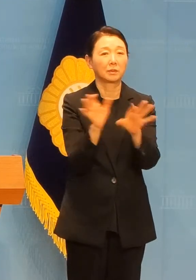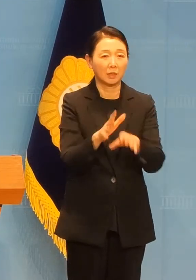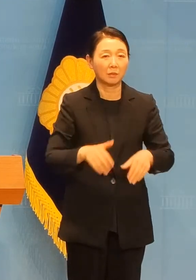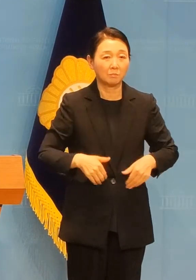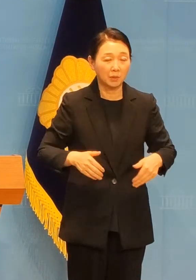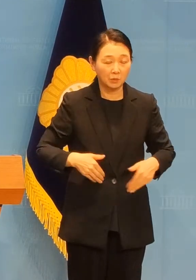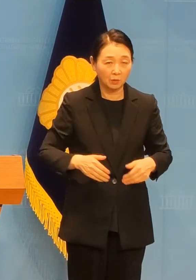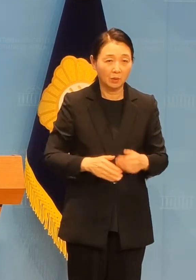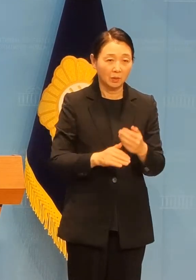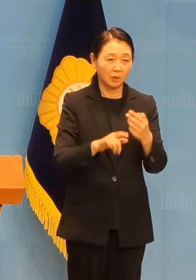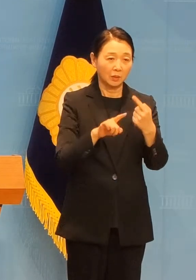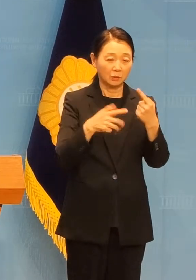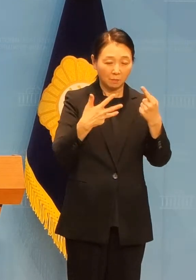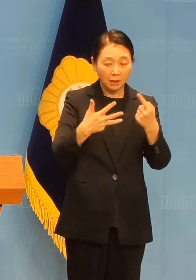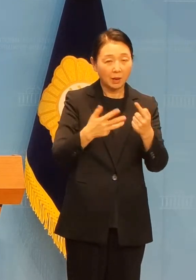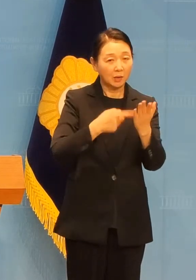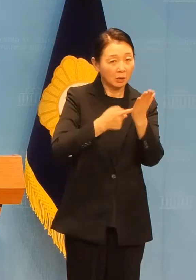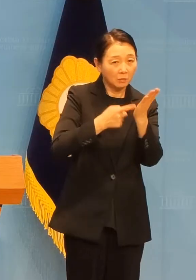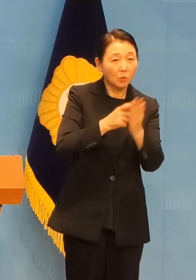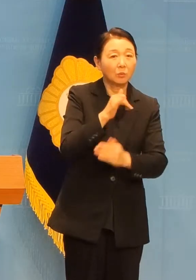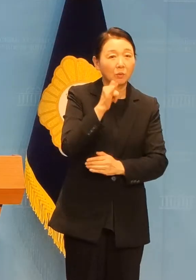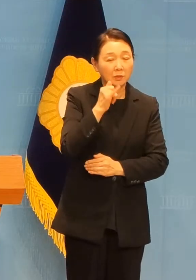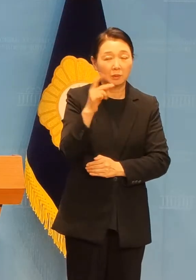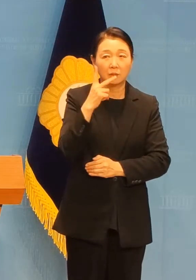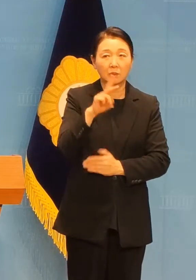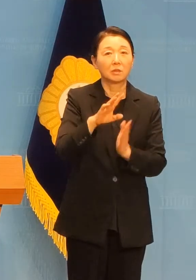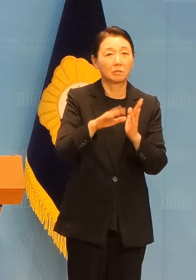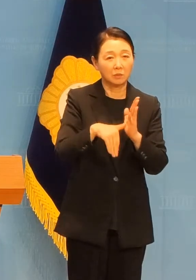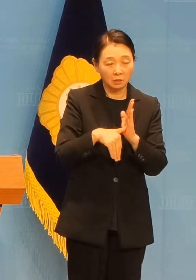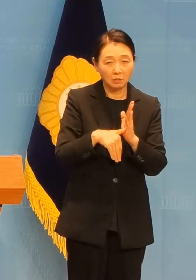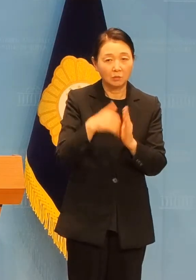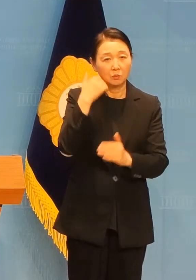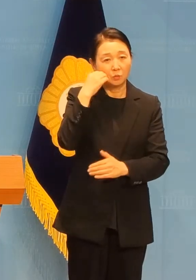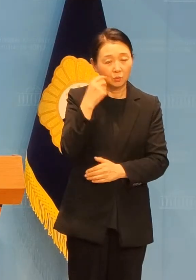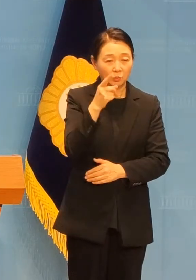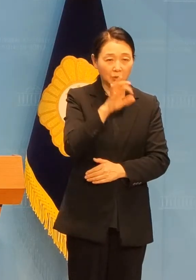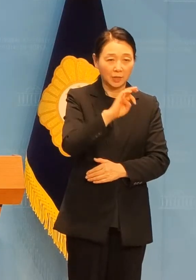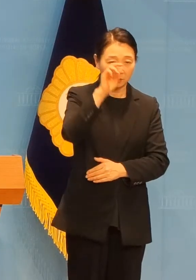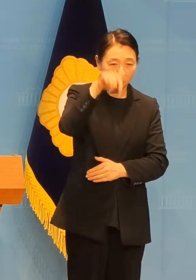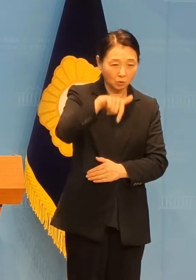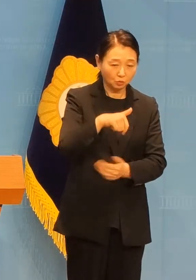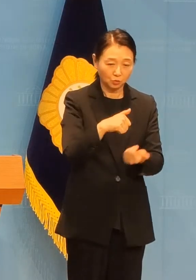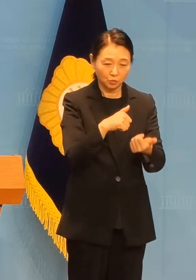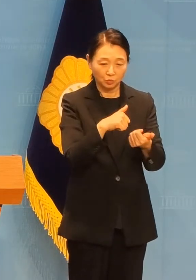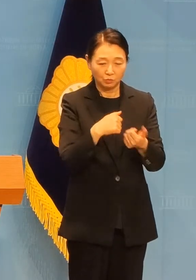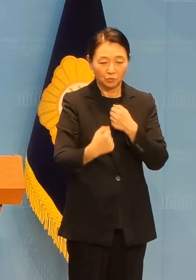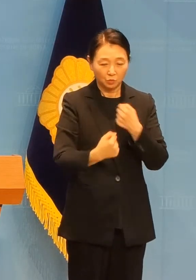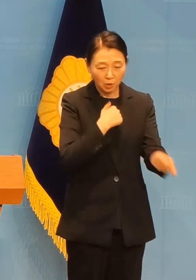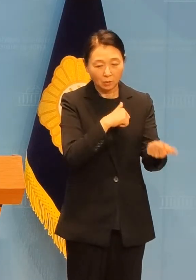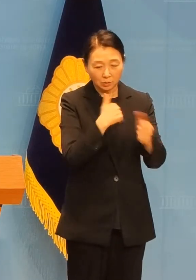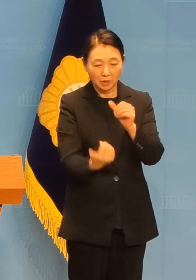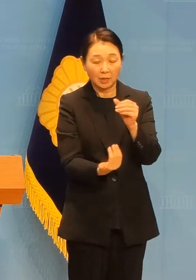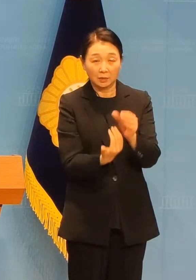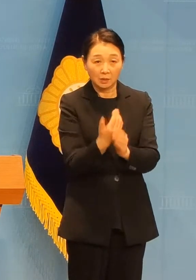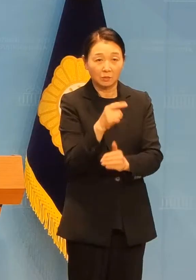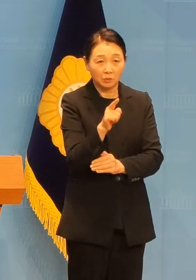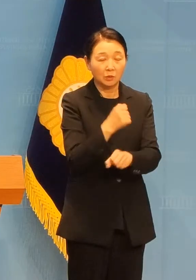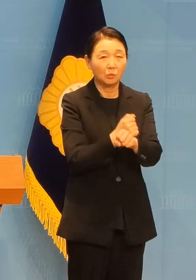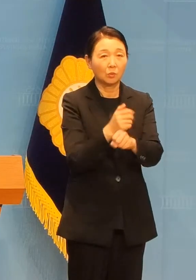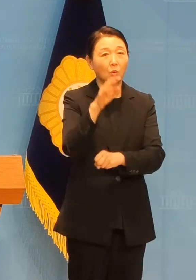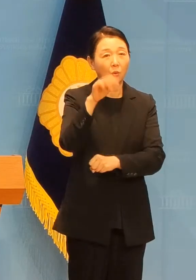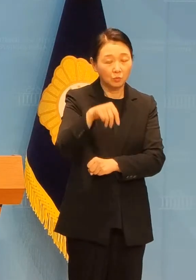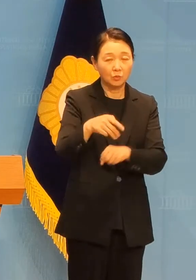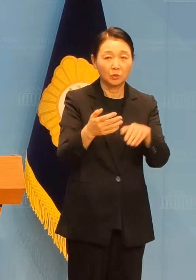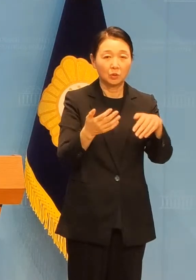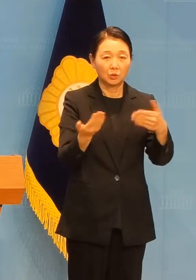8일 보도에 따르면 쿠팡은 2020년 고 장덕준 씨 과로사 사건을 계기로 진행된 노동부의